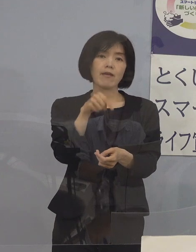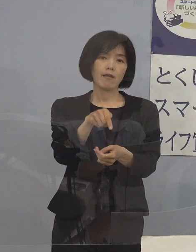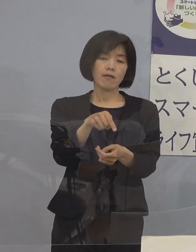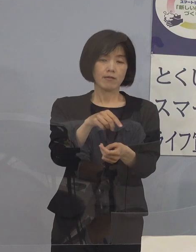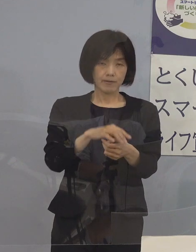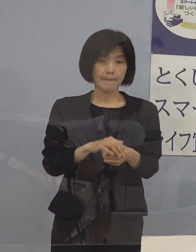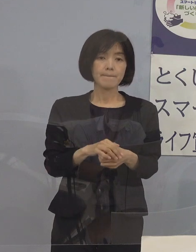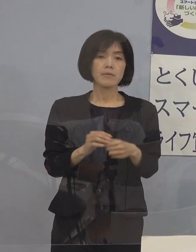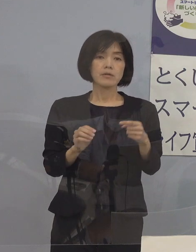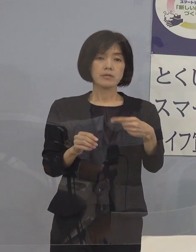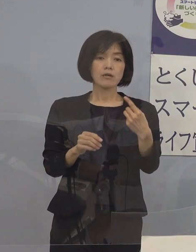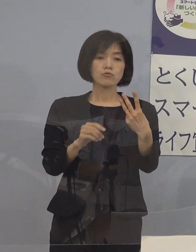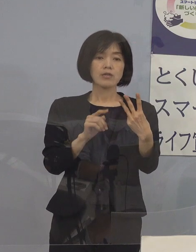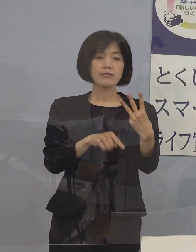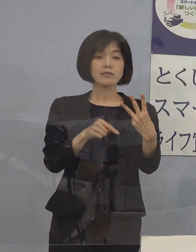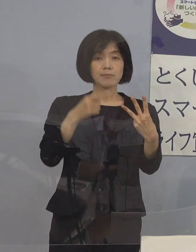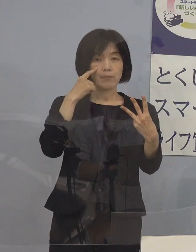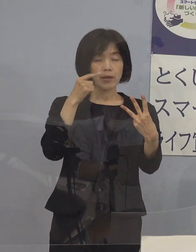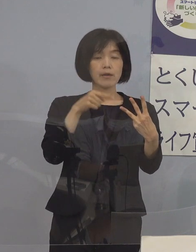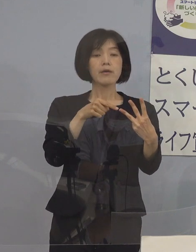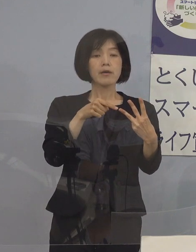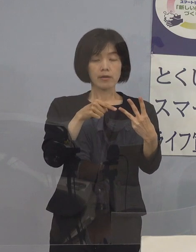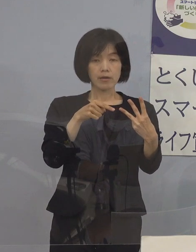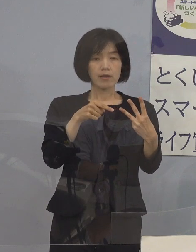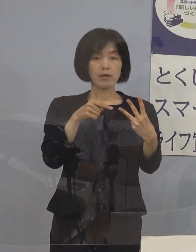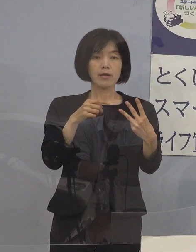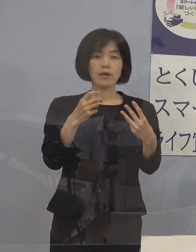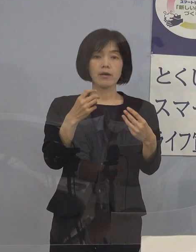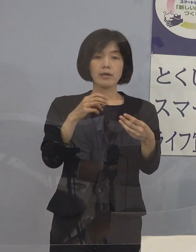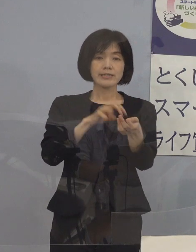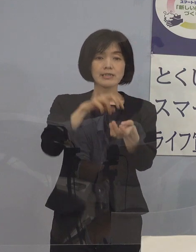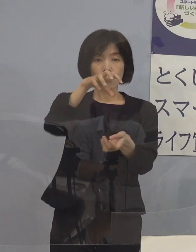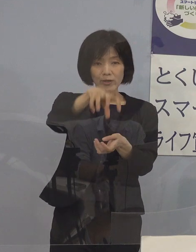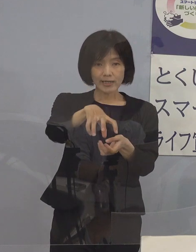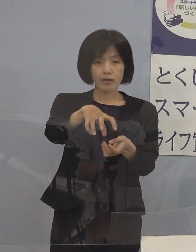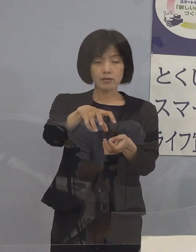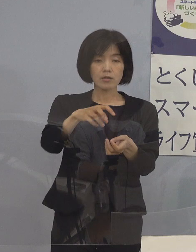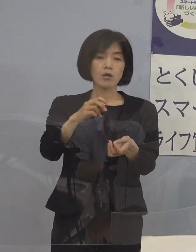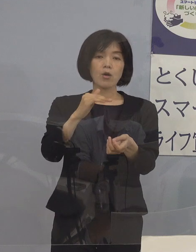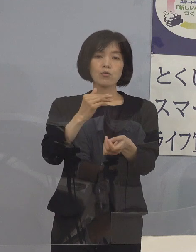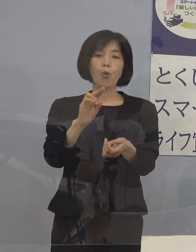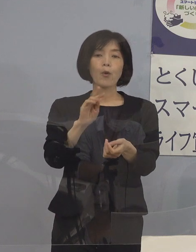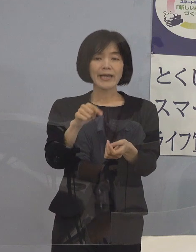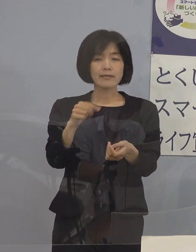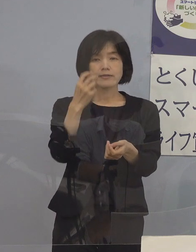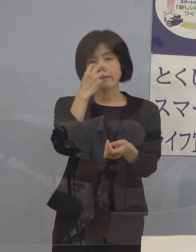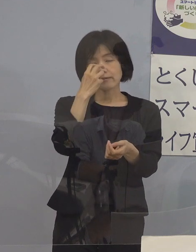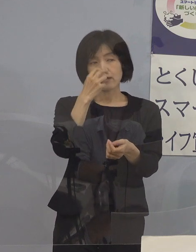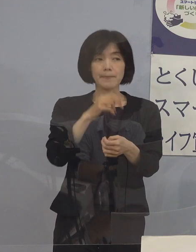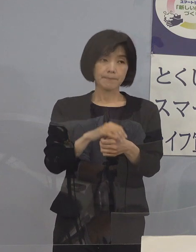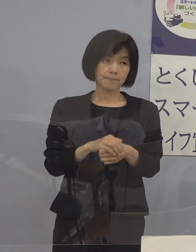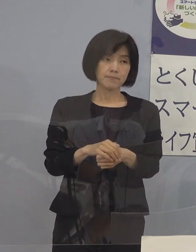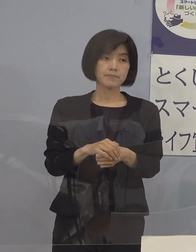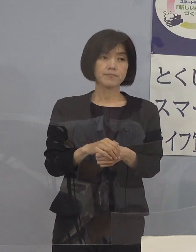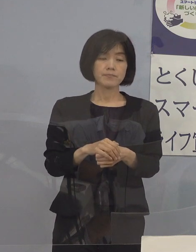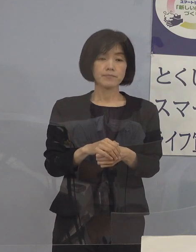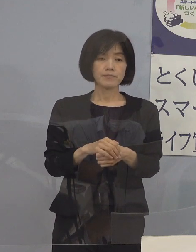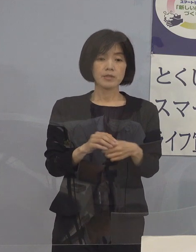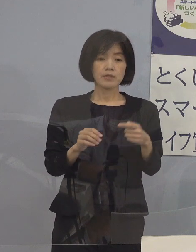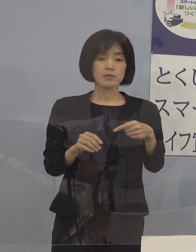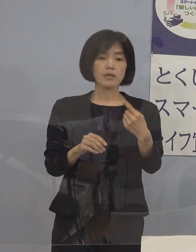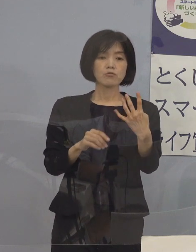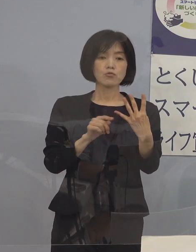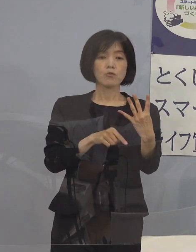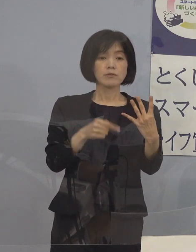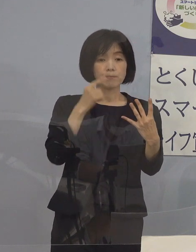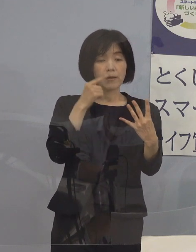。103例目の方、医療機関での抗原検査であります。